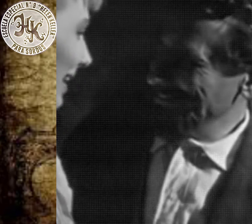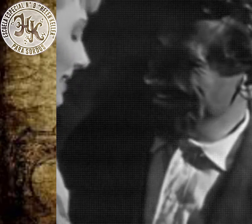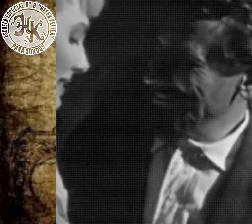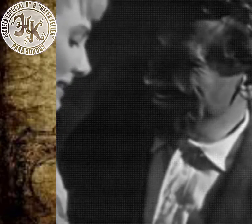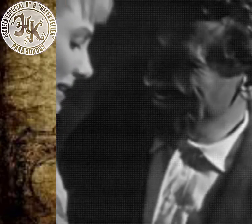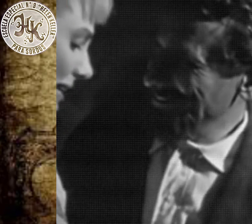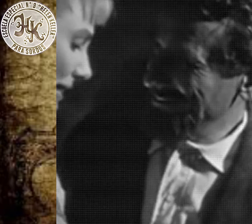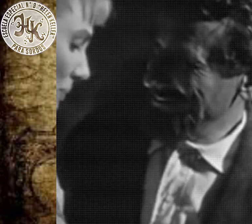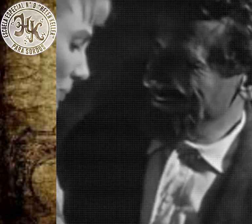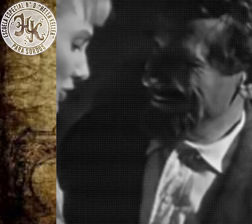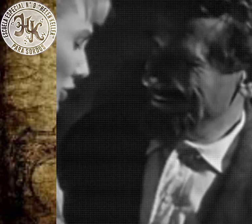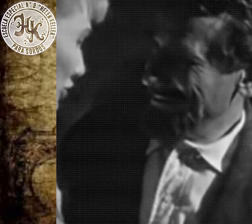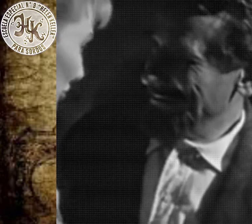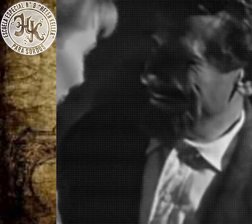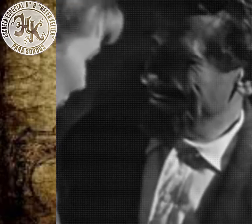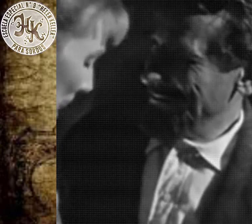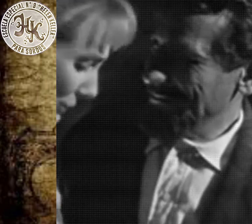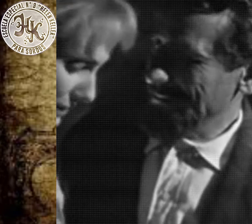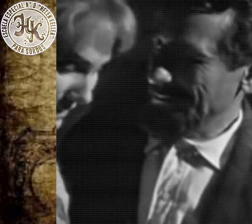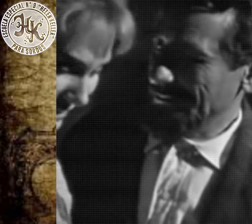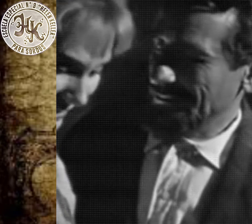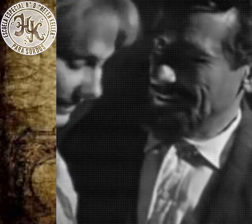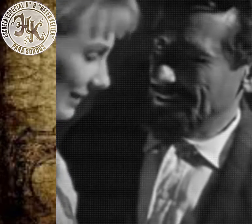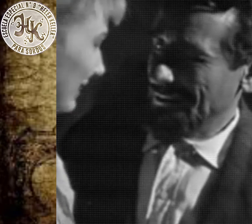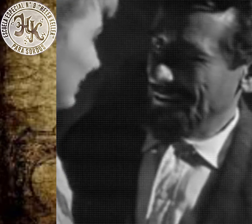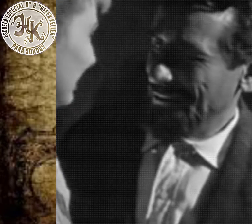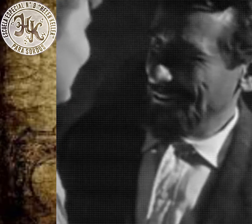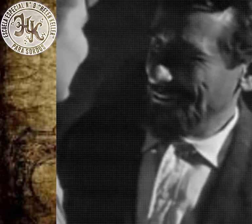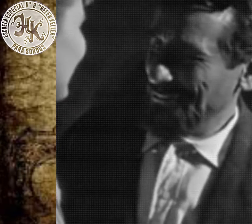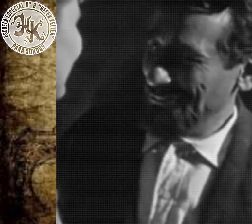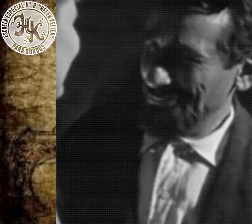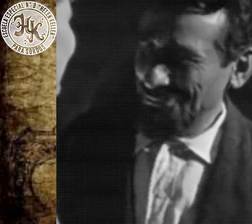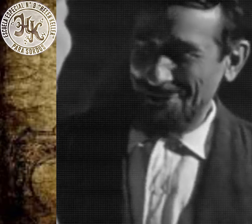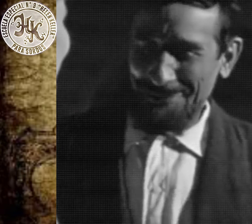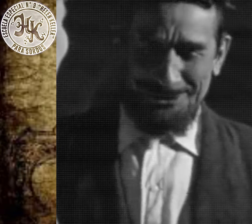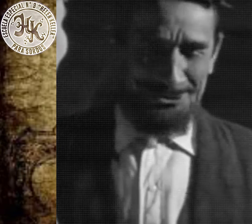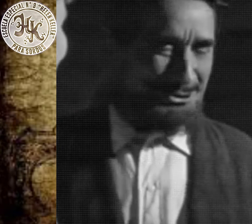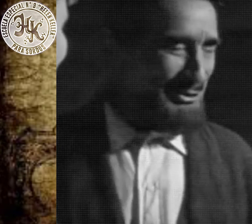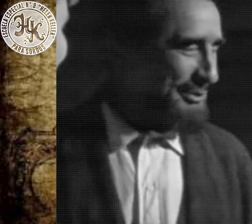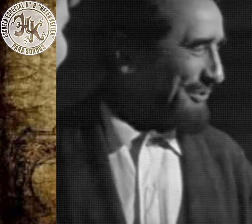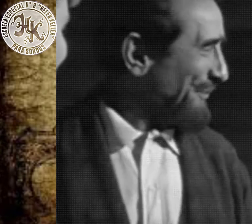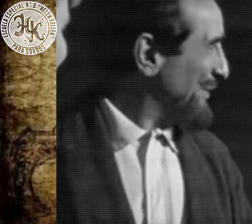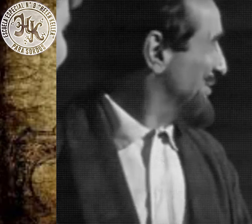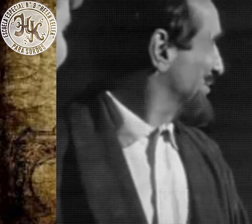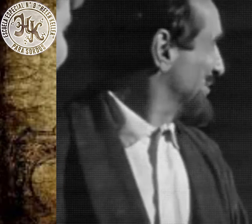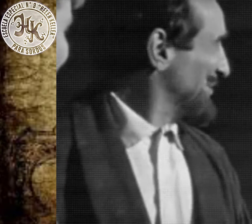¿Hay algo que podamos hacer nosotros? Poner barrotes más fuertes,